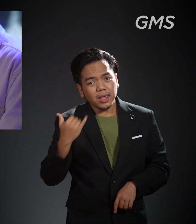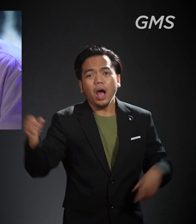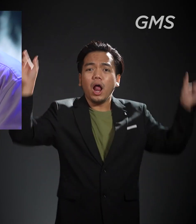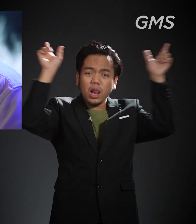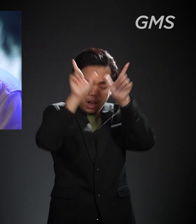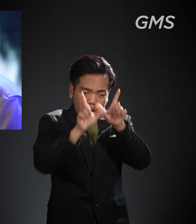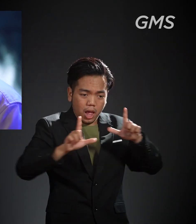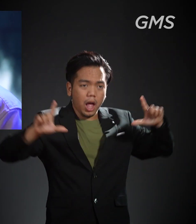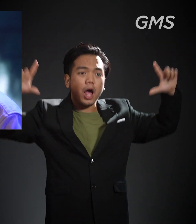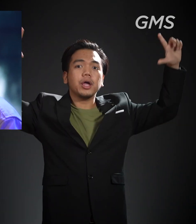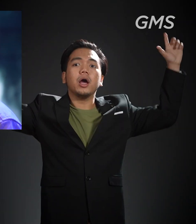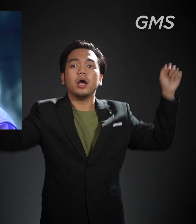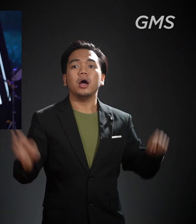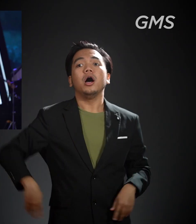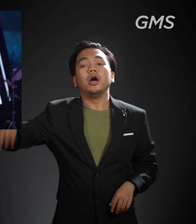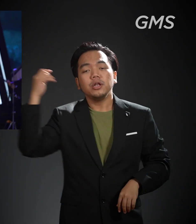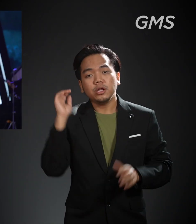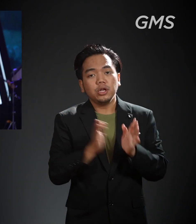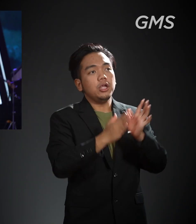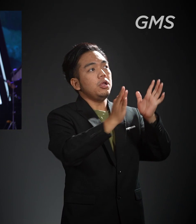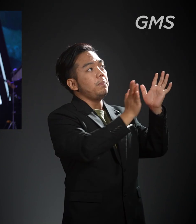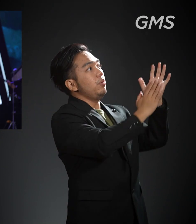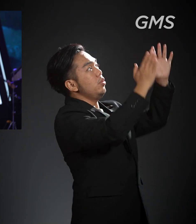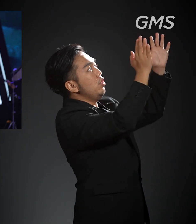Allah yang layak